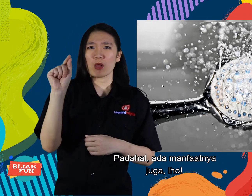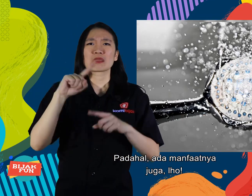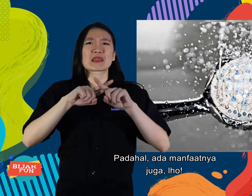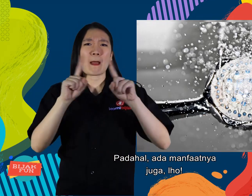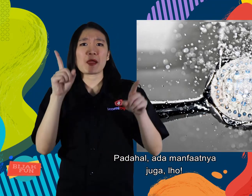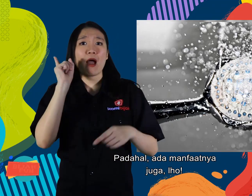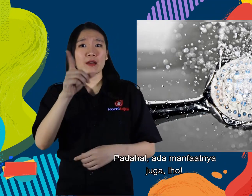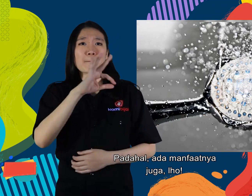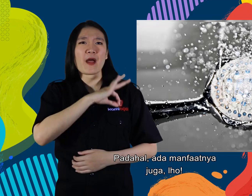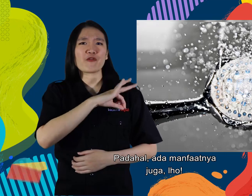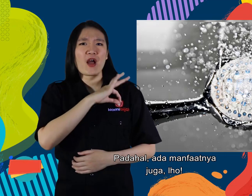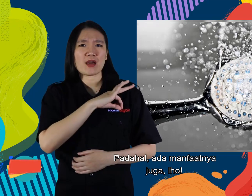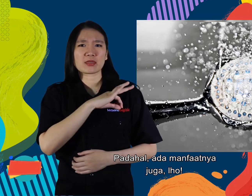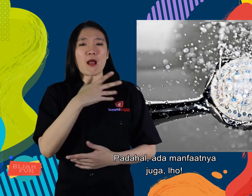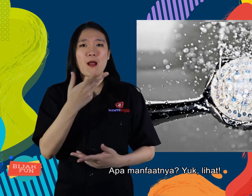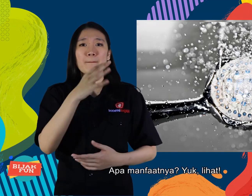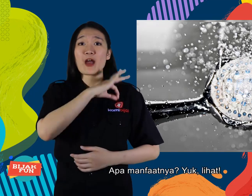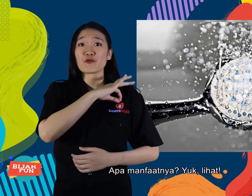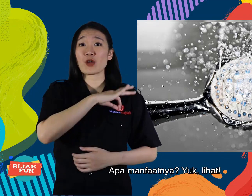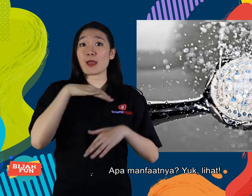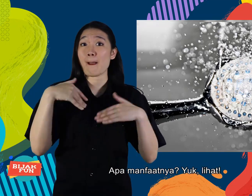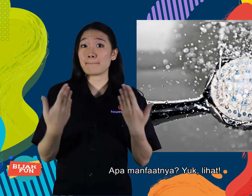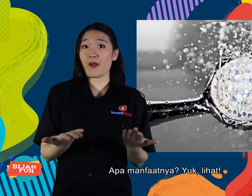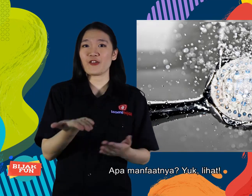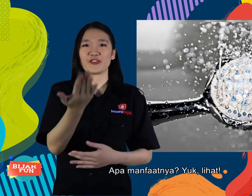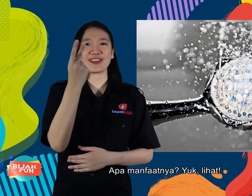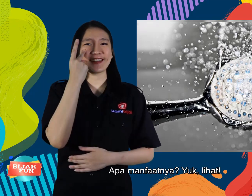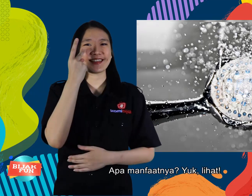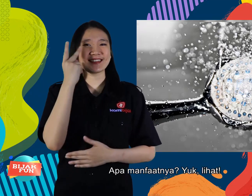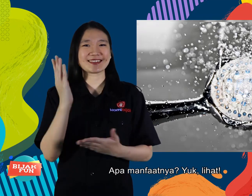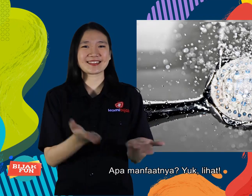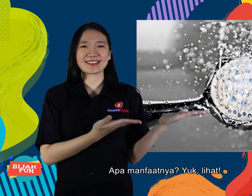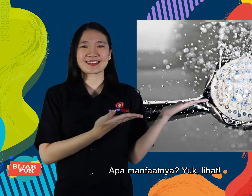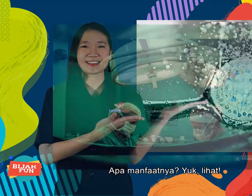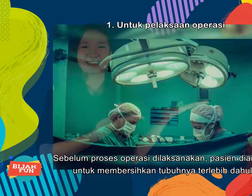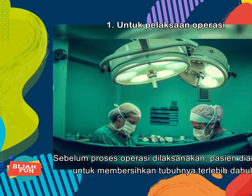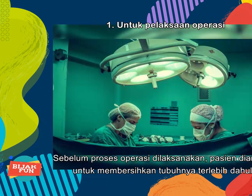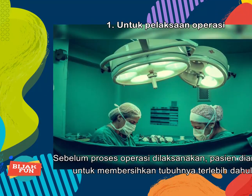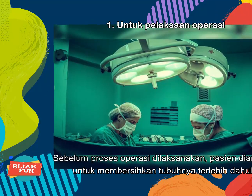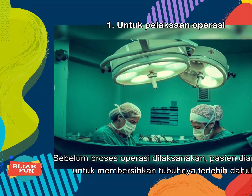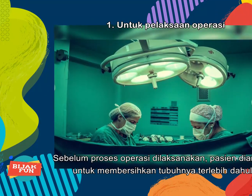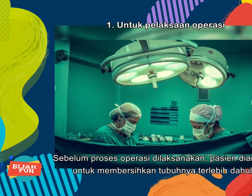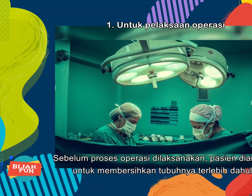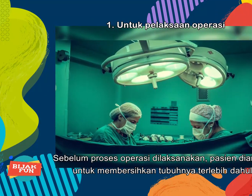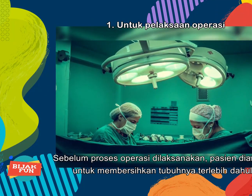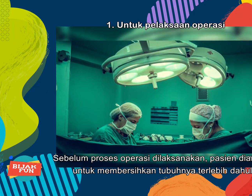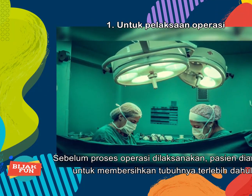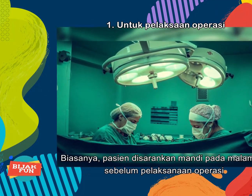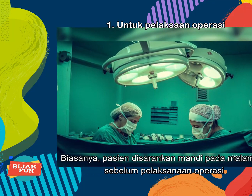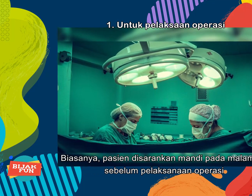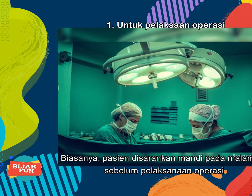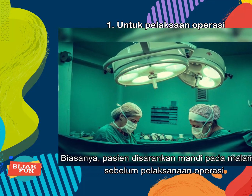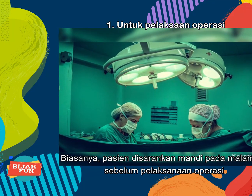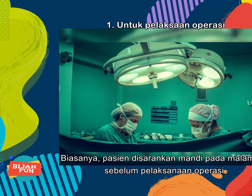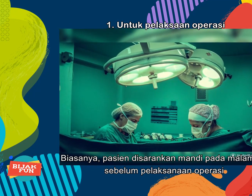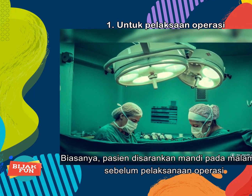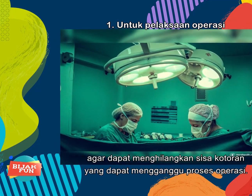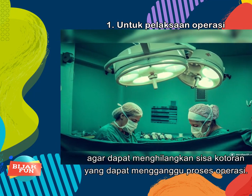Padahal ada manfaatnya juga loh. Apa manfaatnya? Yuk lihat. Untuk pelaksanaan operasi,